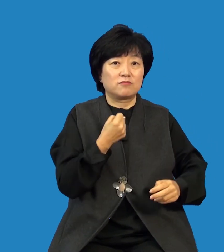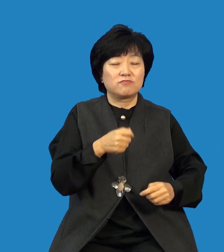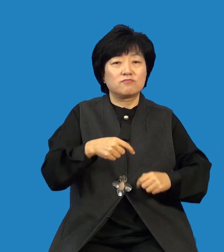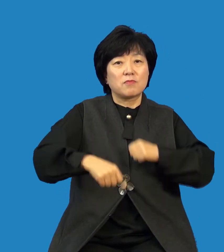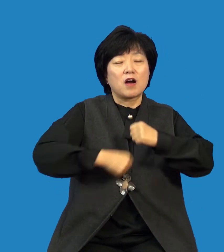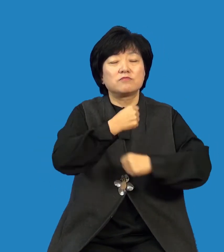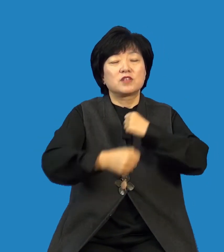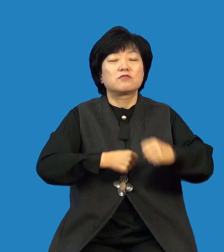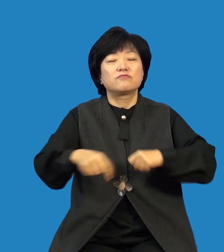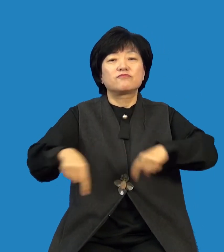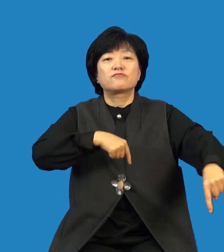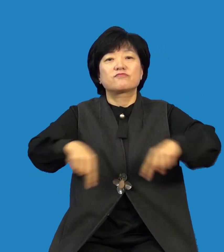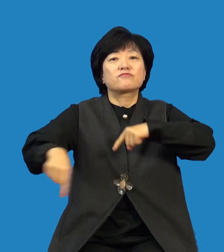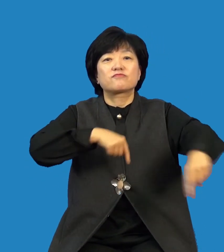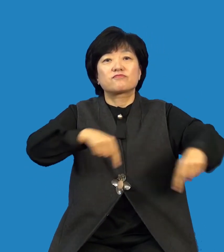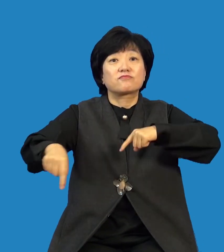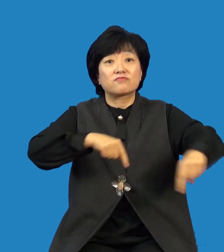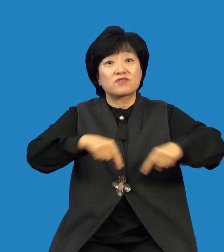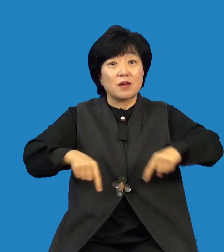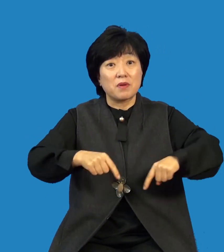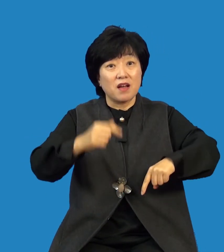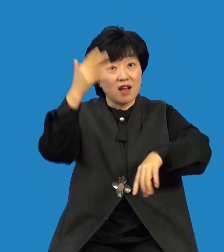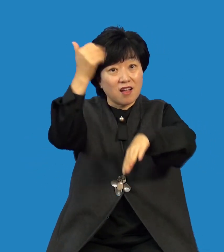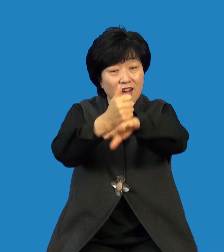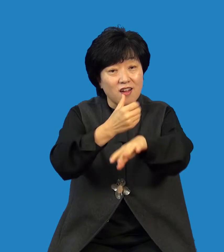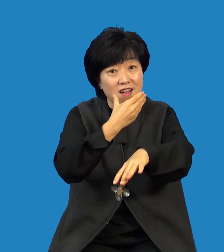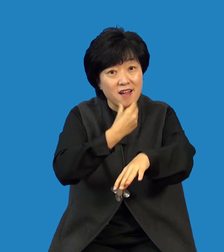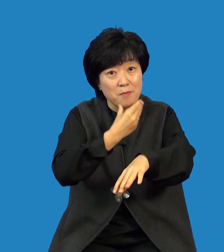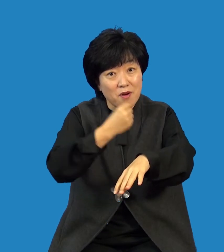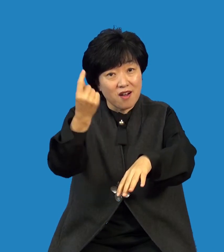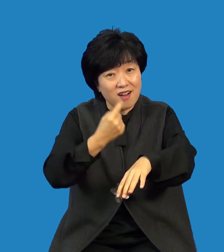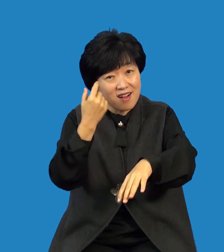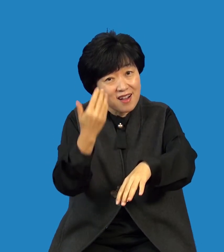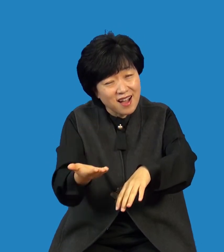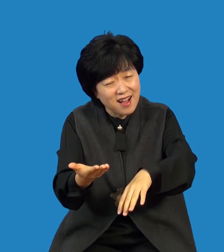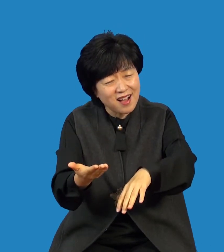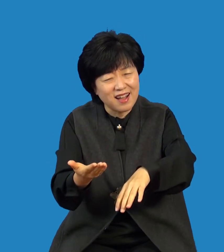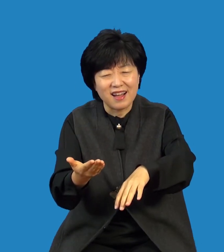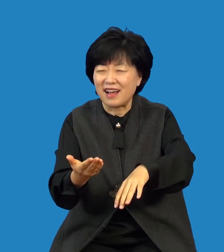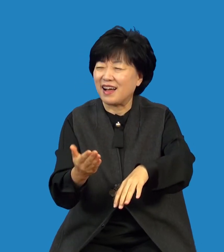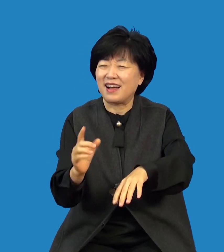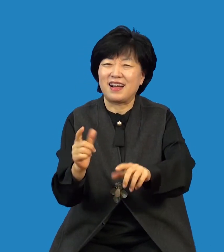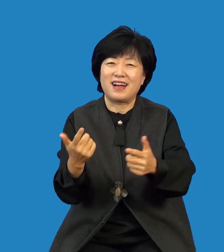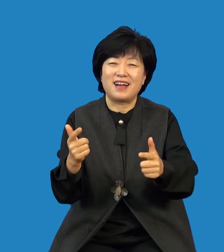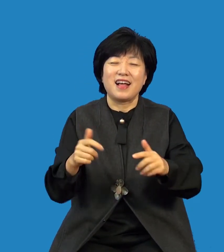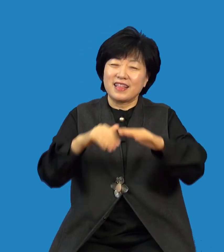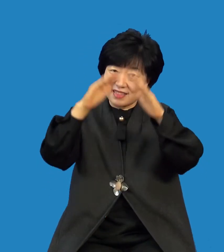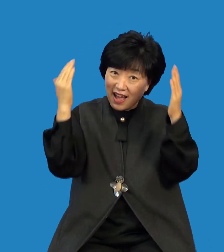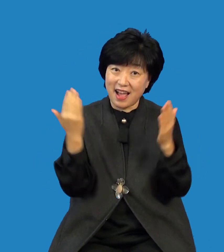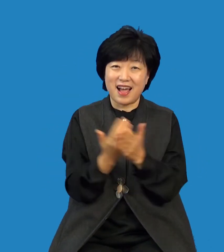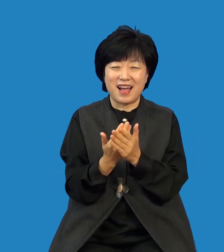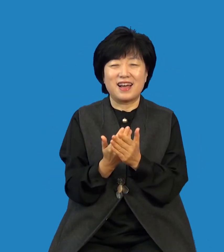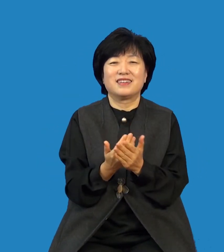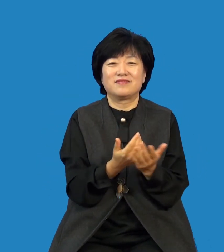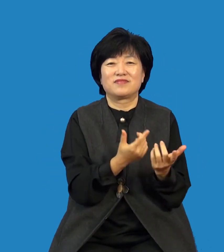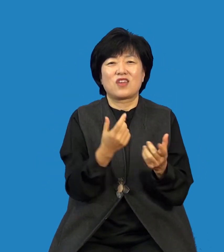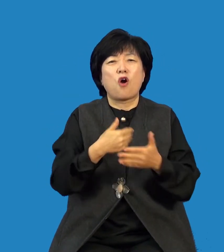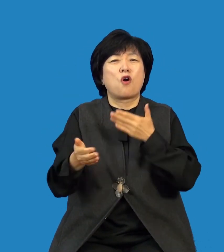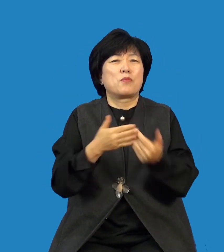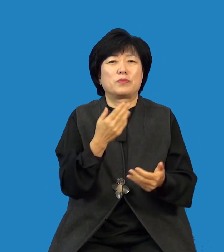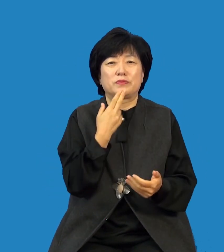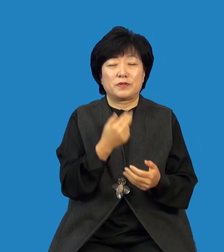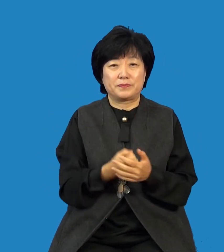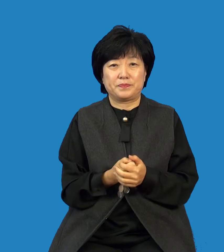거지. 한 번도 가보지 않은 길을 가야 되고 한 번도 조종하지 않은 것들을 조종해야 되고 여러분 뭐 자동차에 그렇다고 치고 비행기 조종해 보신 적이